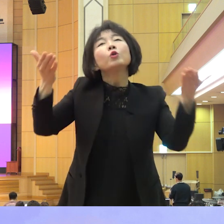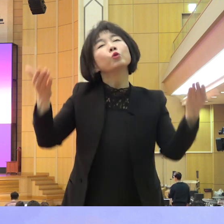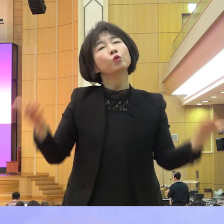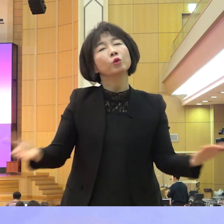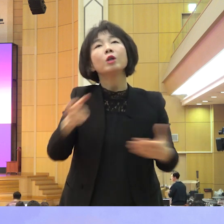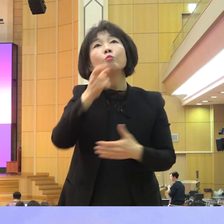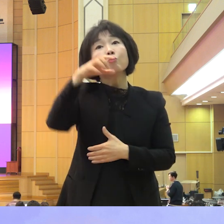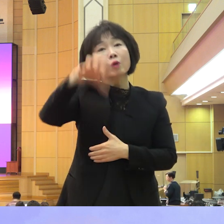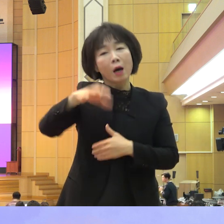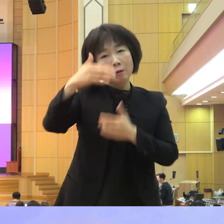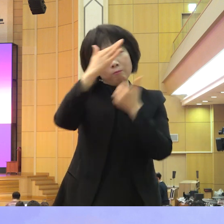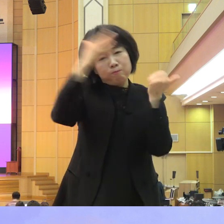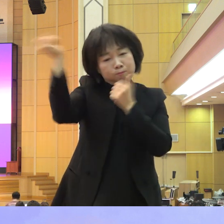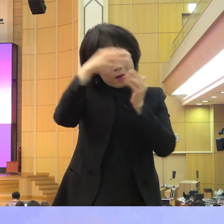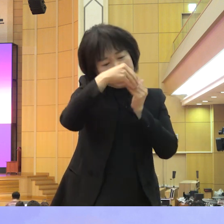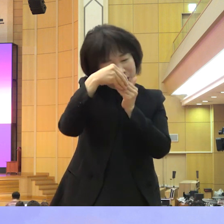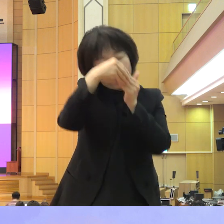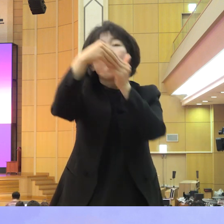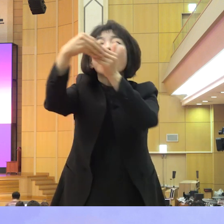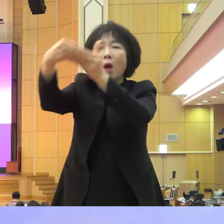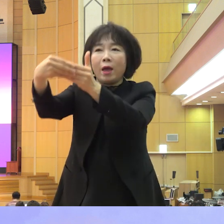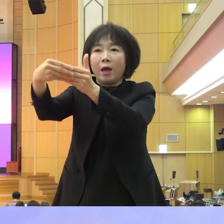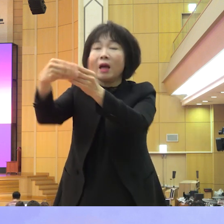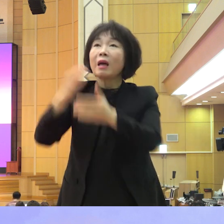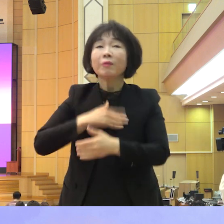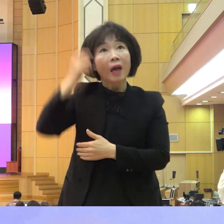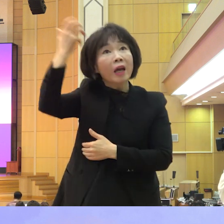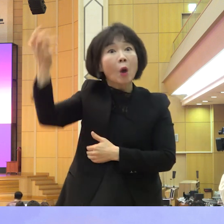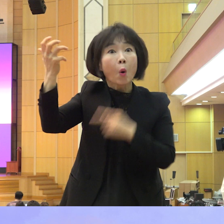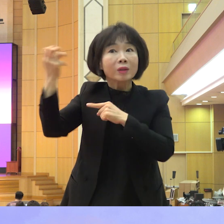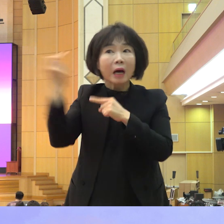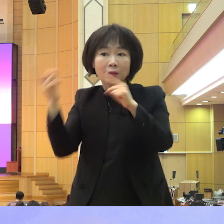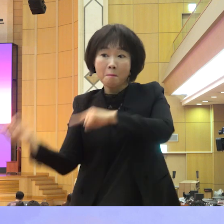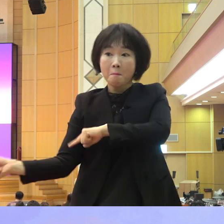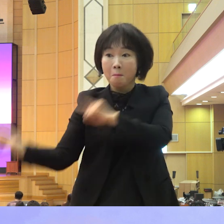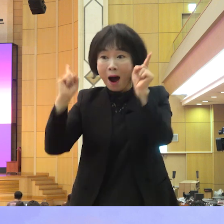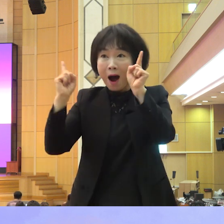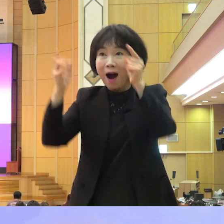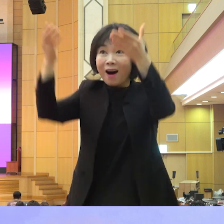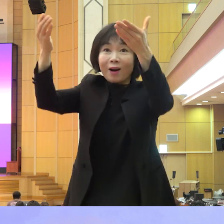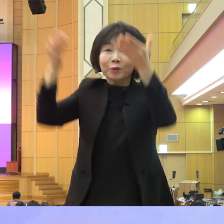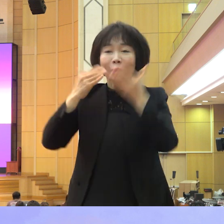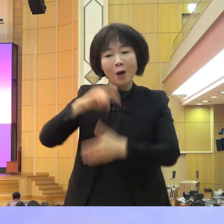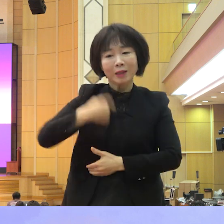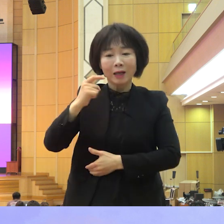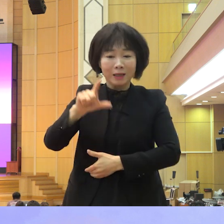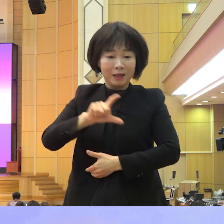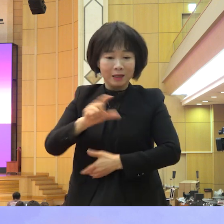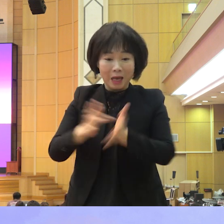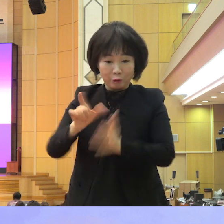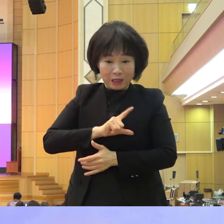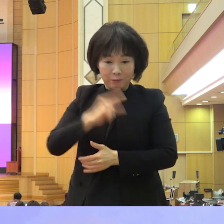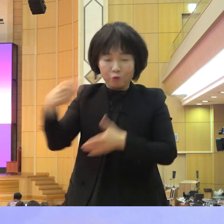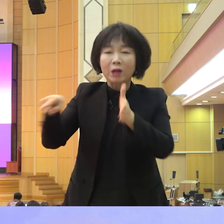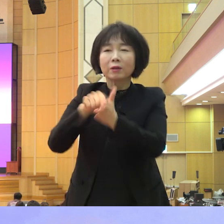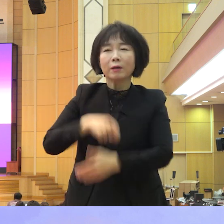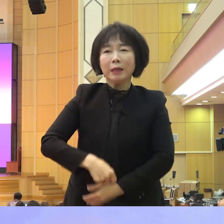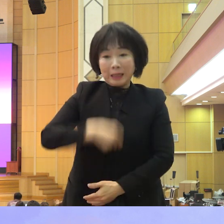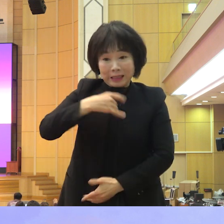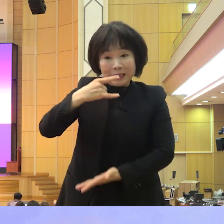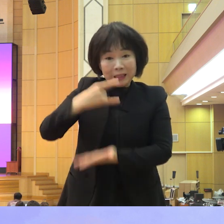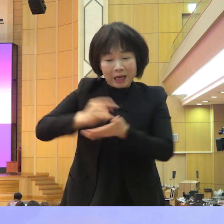쉴만한 물가로 인도하시는도다. 내 영혼을 소생시키시고 자기 이름을 위하여 의의